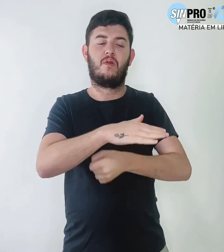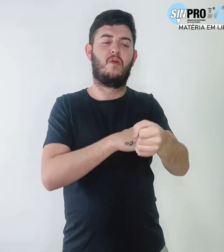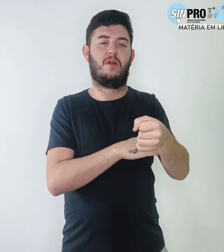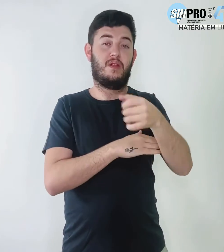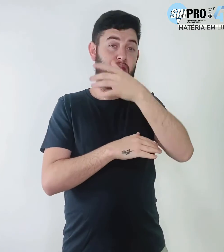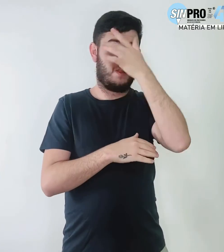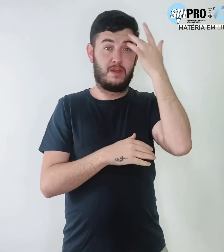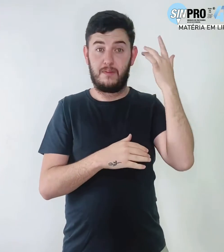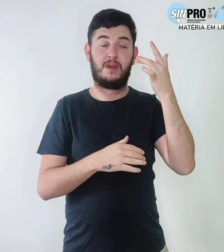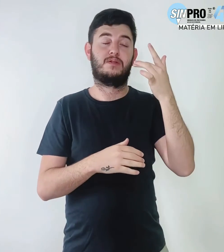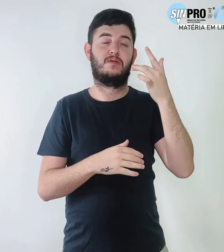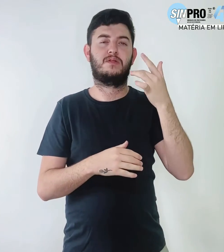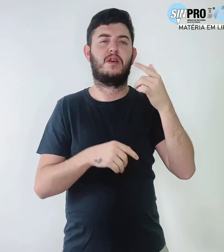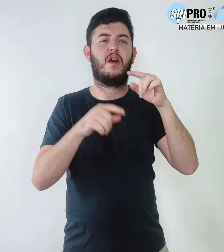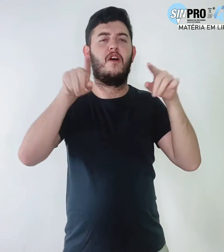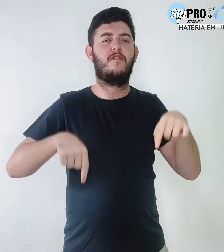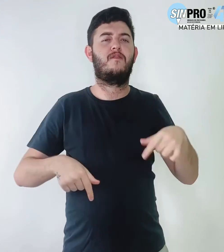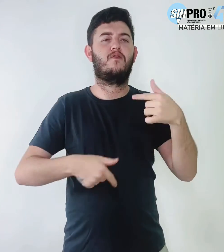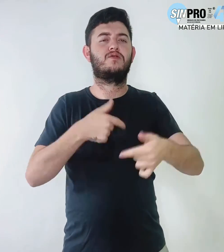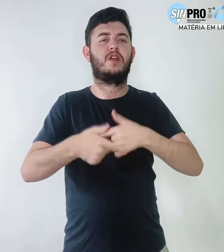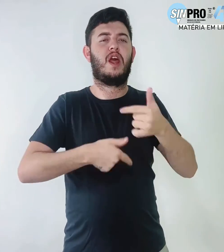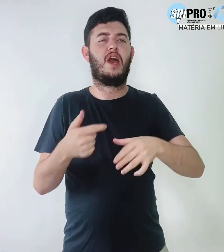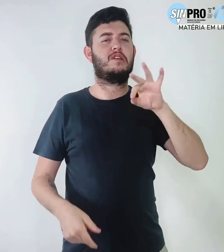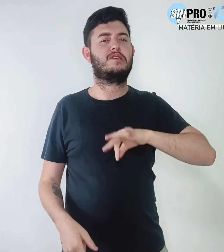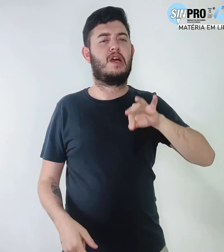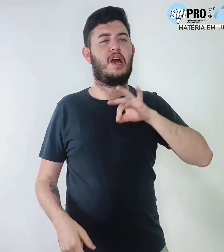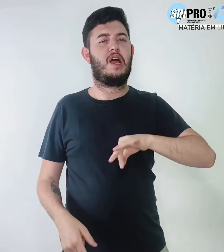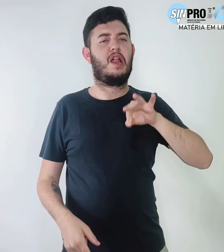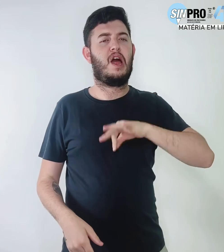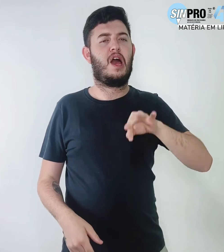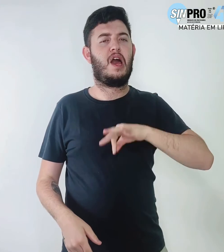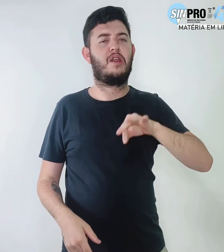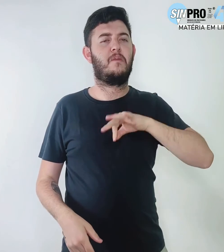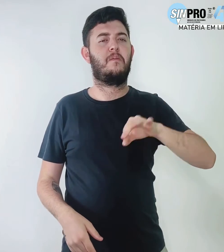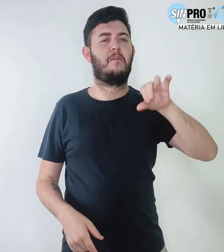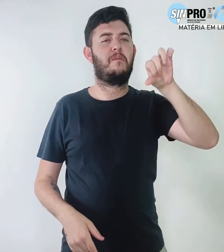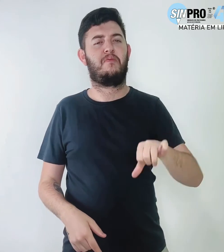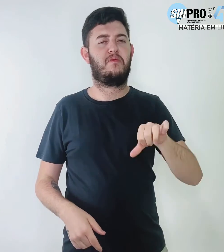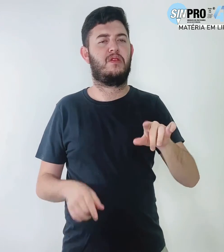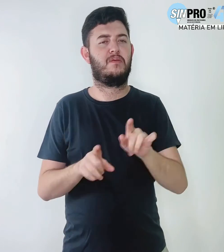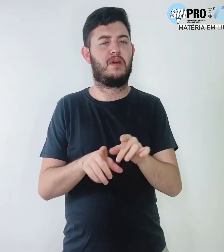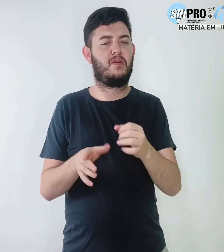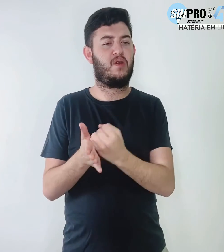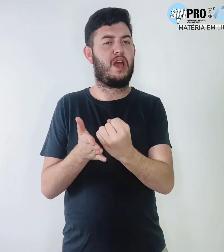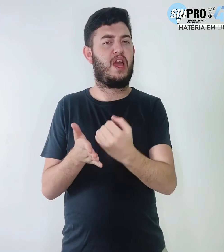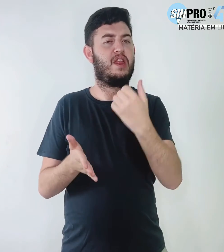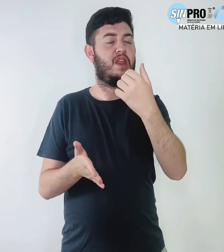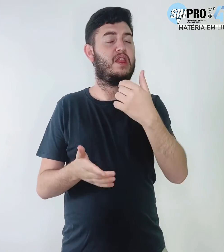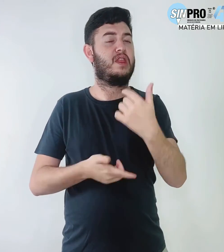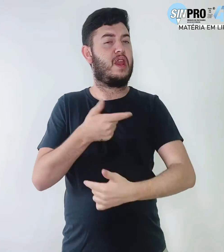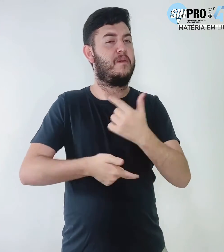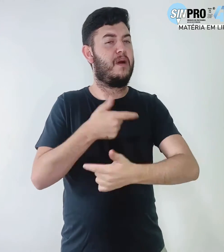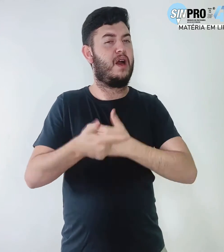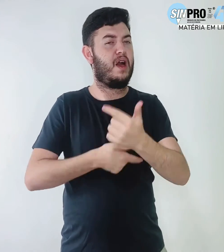frente funcionários mal remunerados, geralmente com carteira de trabalho precarizada e